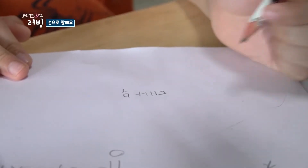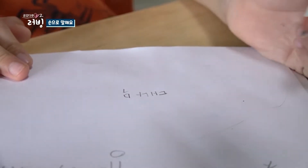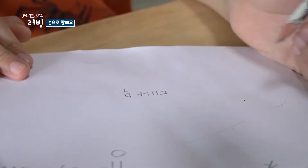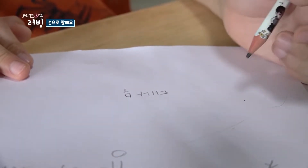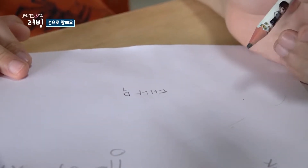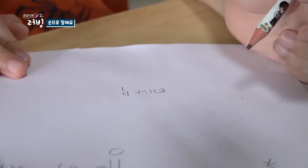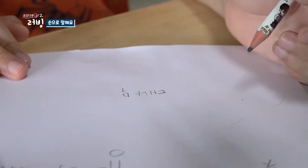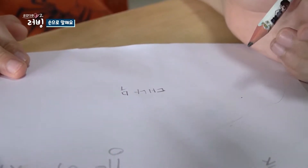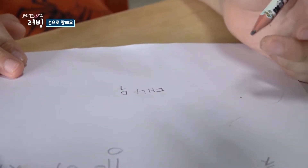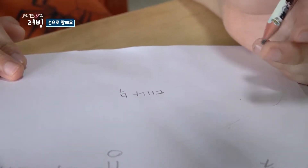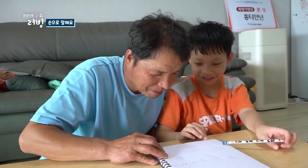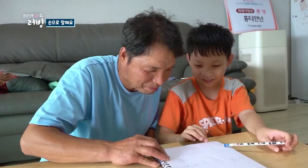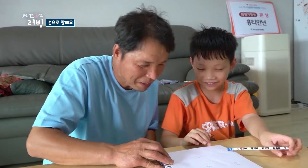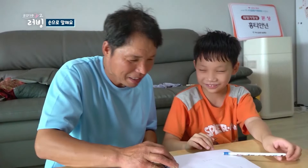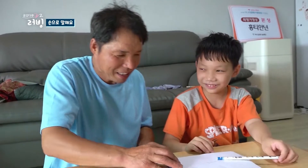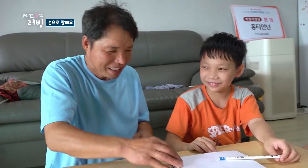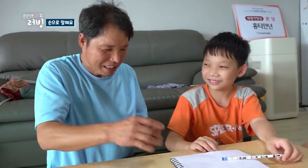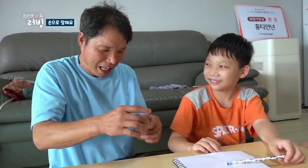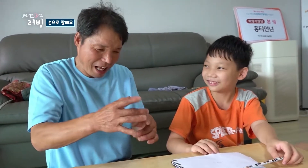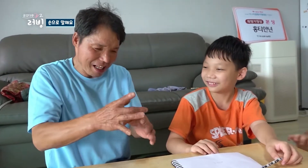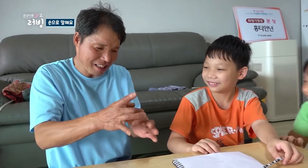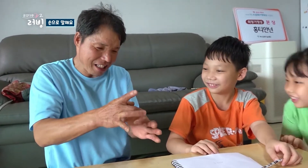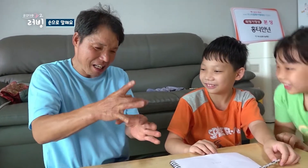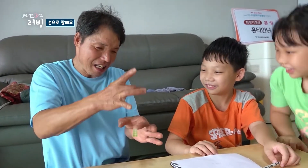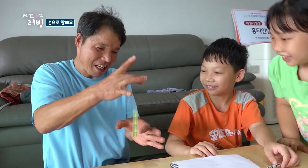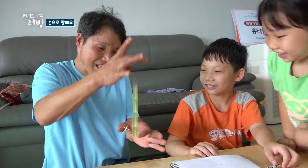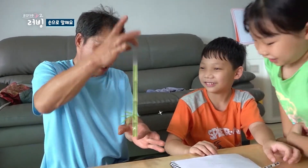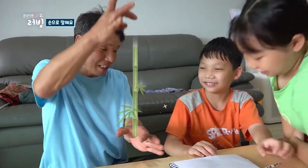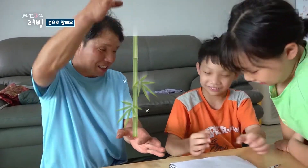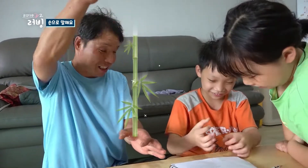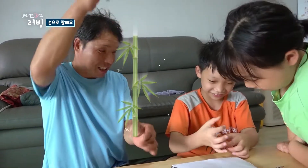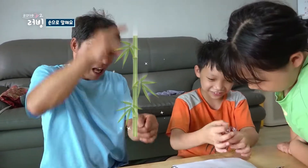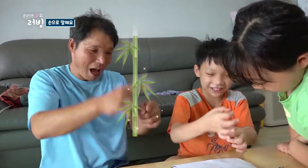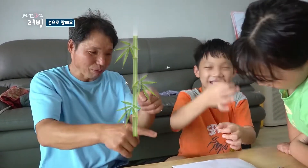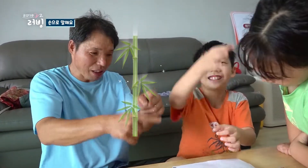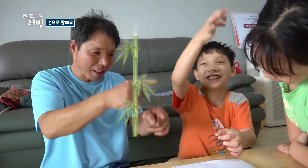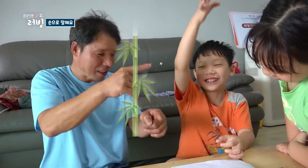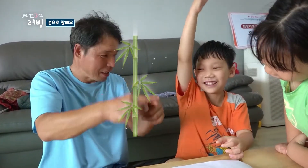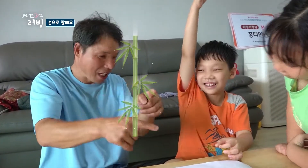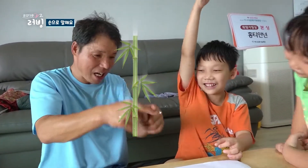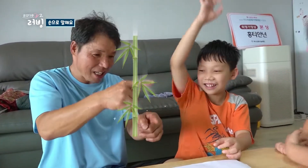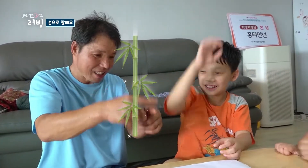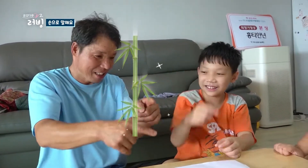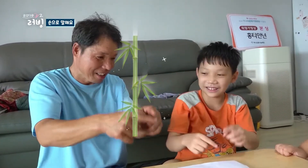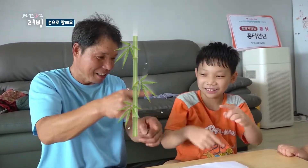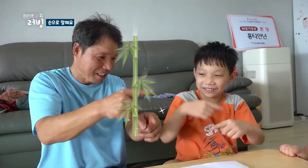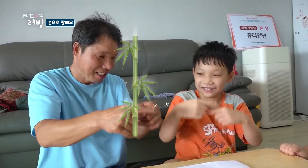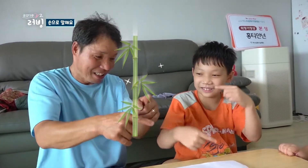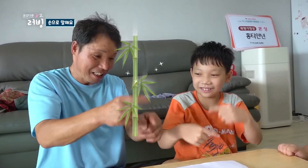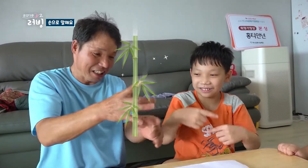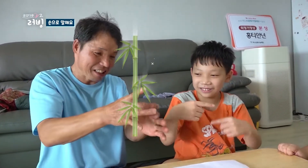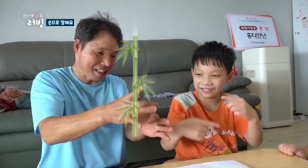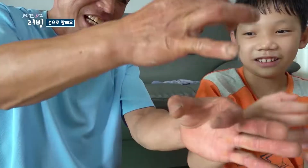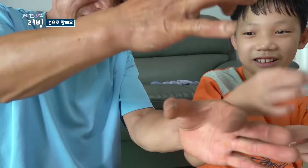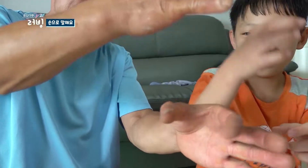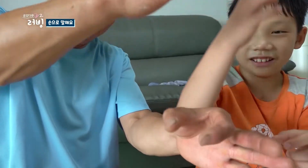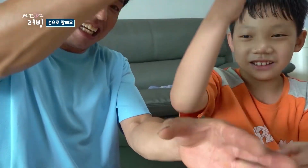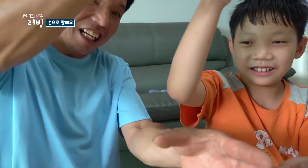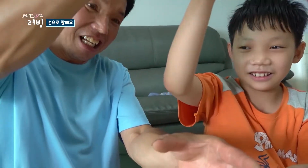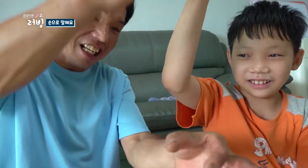이번에는 아들 윤석이도 같이 합니다. 모든 걸 손으로 다 표현할 수 있다니 참 신기하잖아요. 열